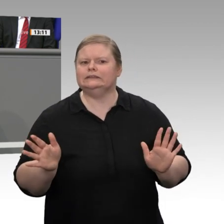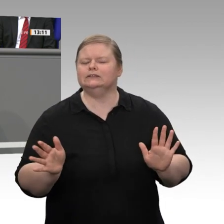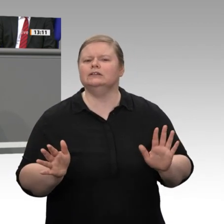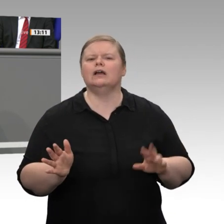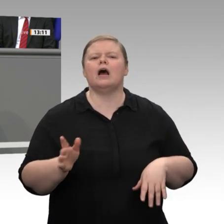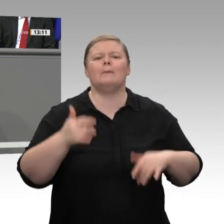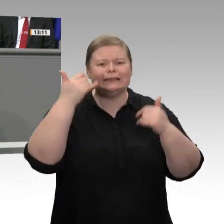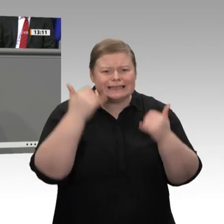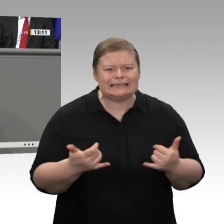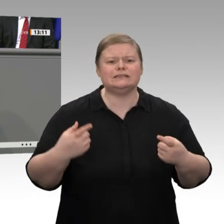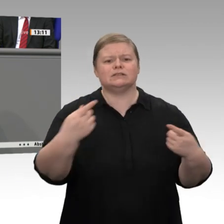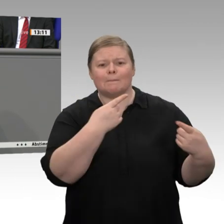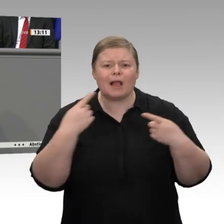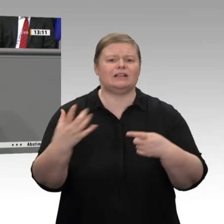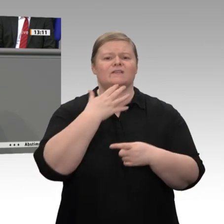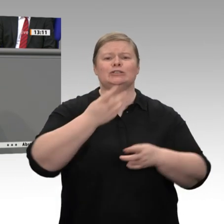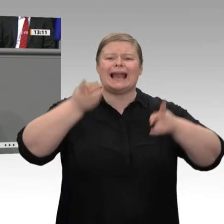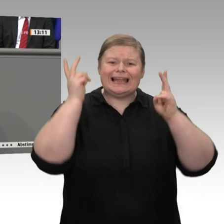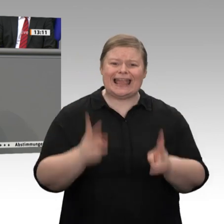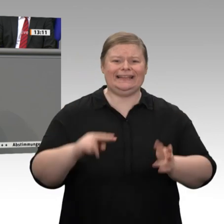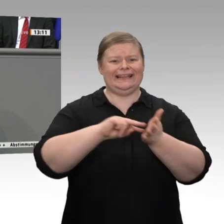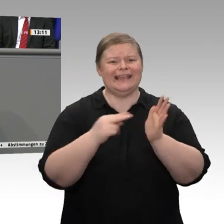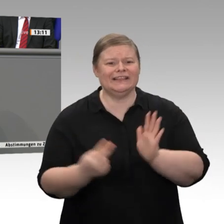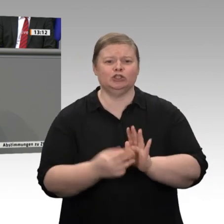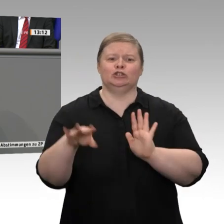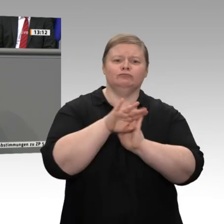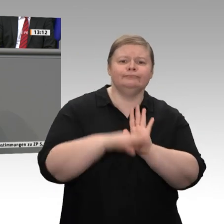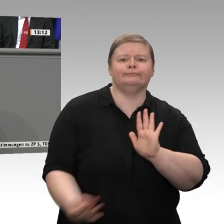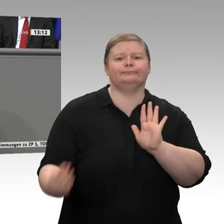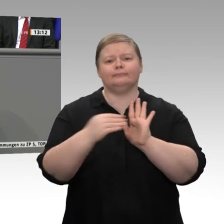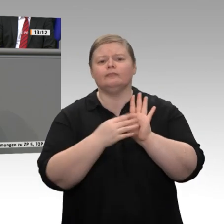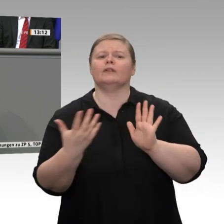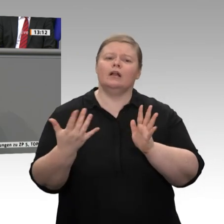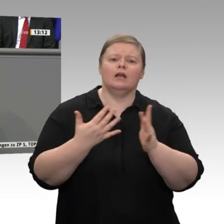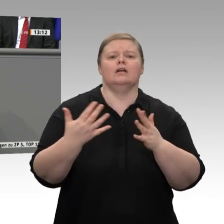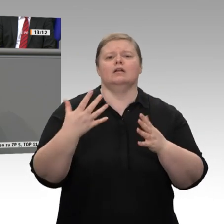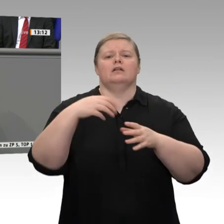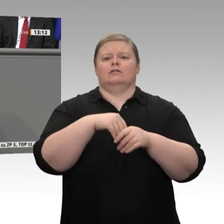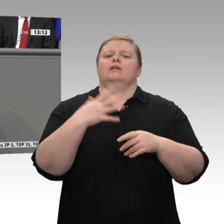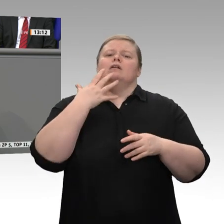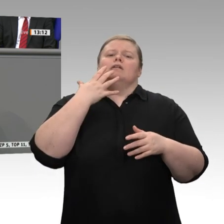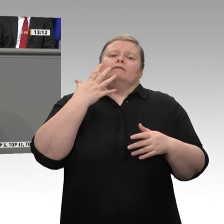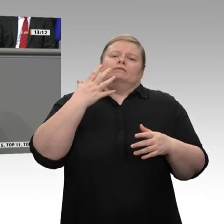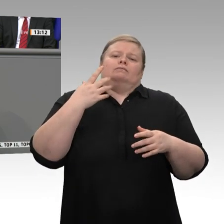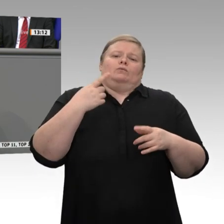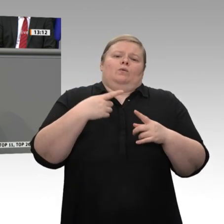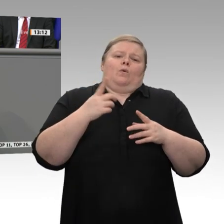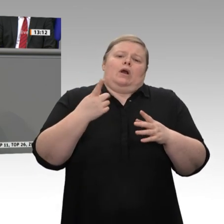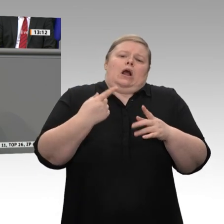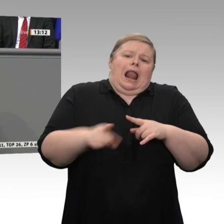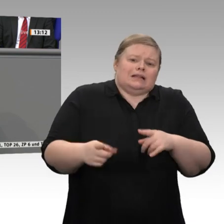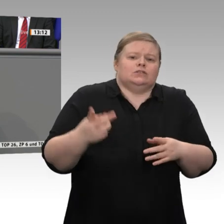uns auch die Experten in der Anhörung im Oktober vergangenen Jahres so bestätigt,